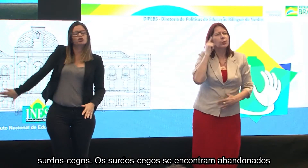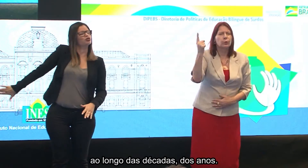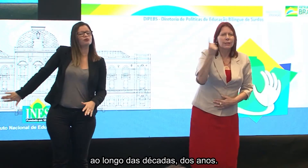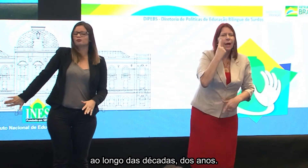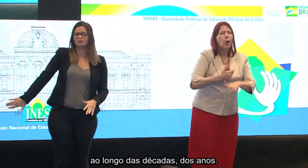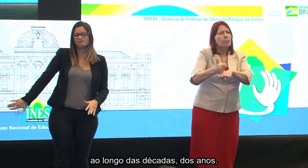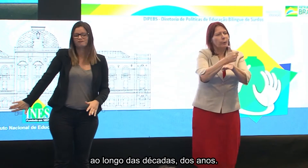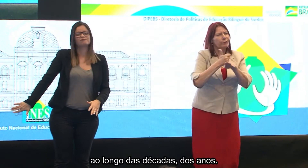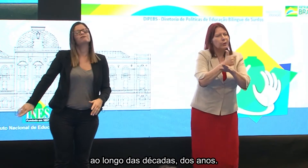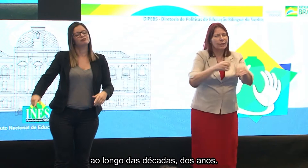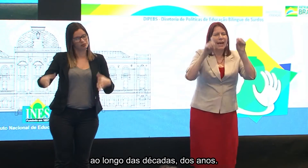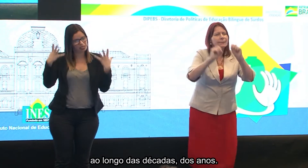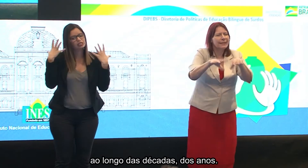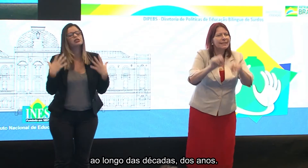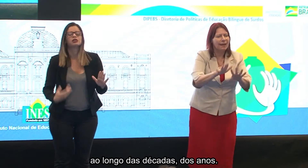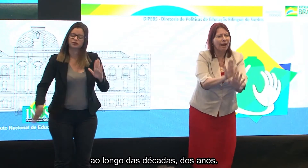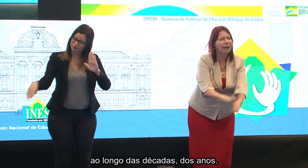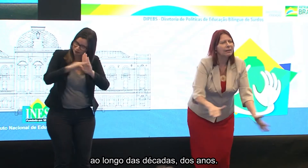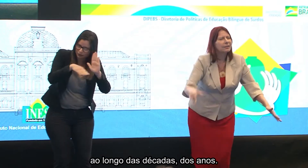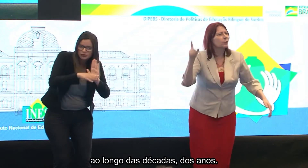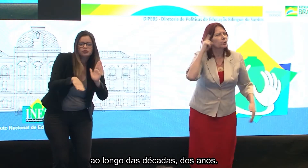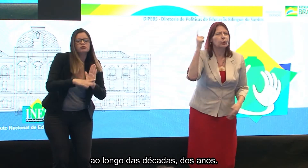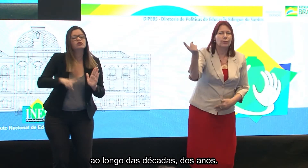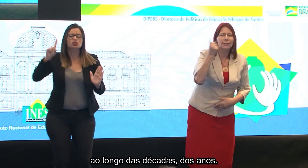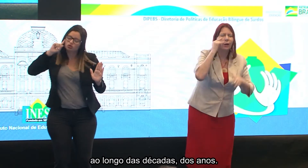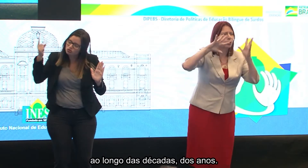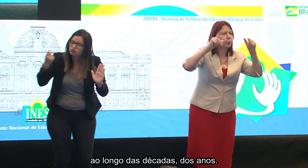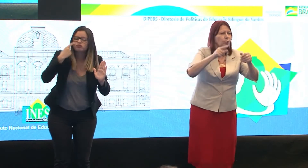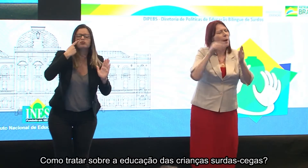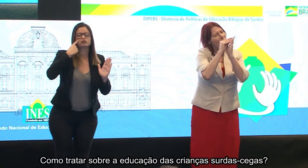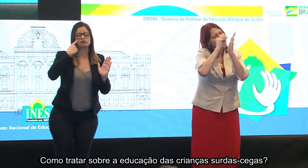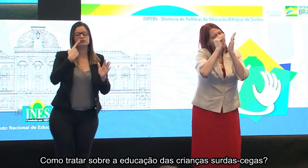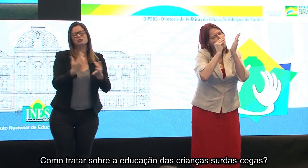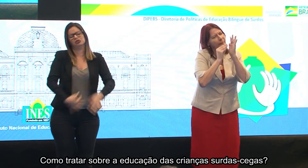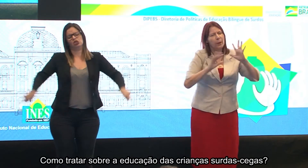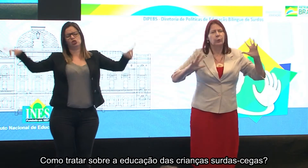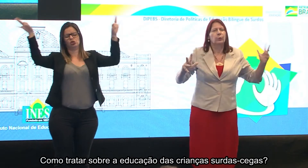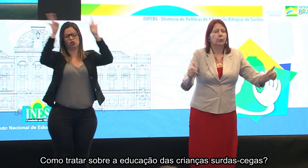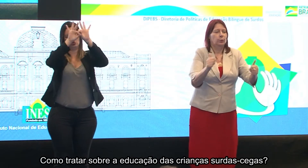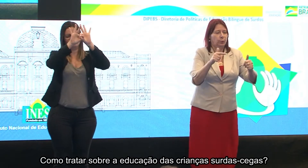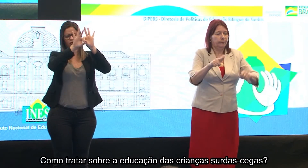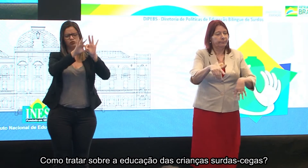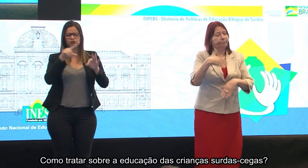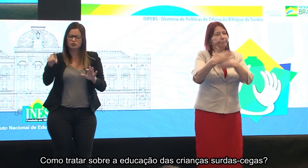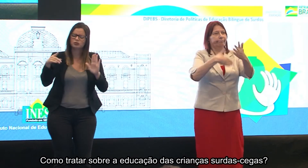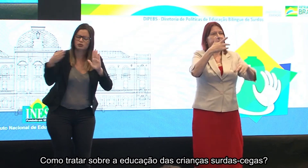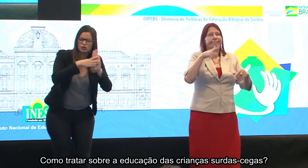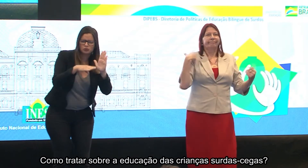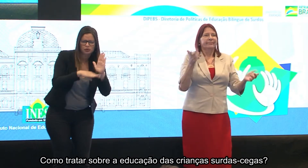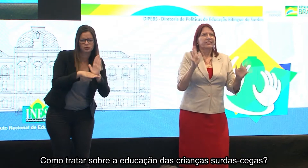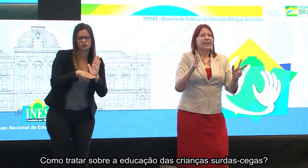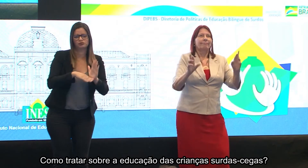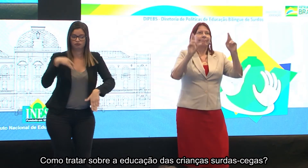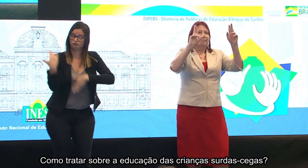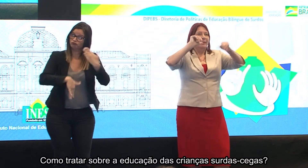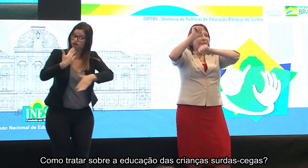ao longo das décadas, ao longo dos anos. Como tratar sobre a educação dos surdos, das crianças surdas